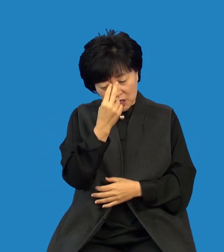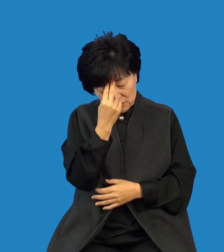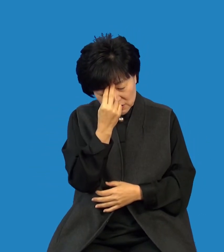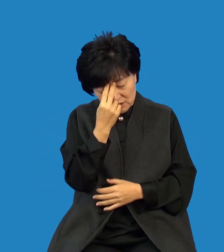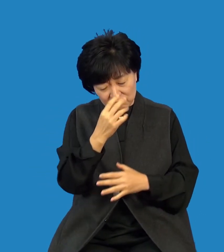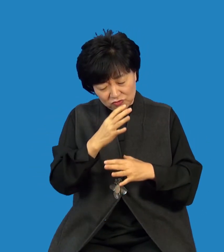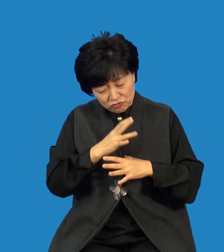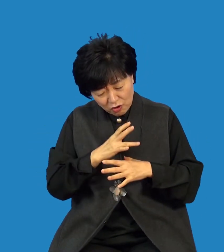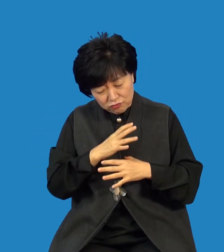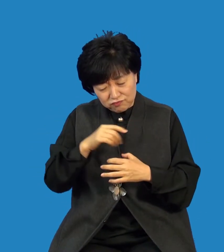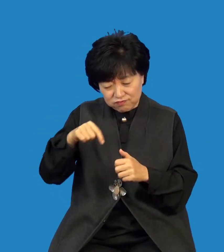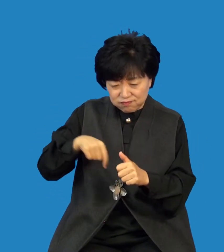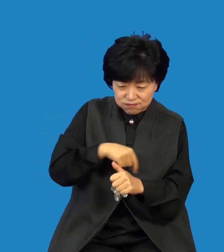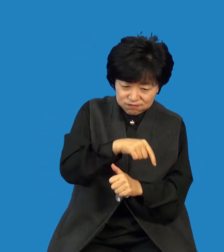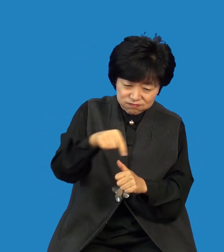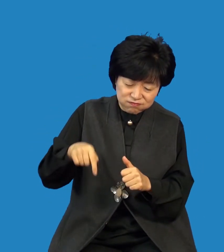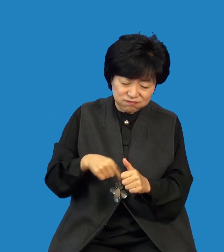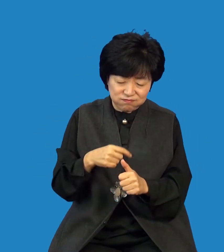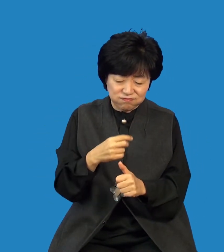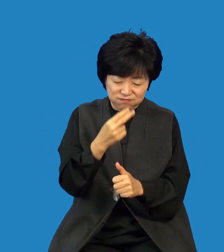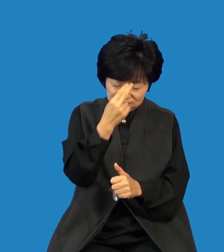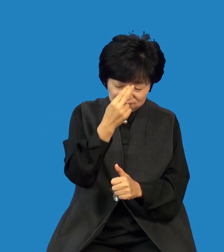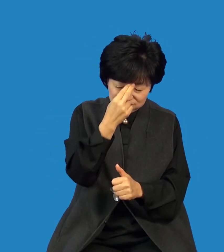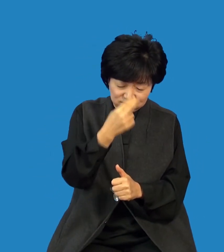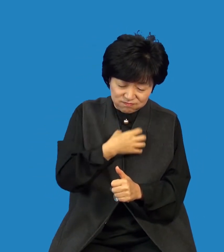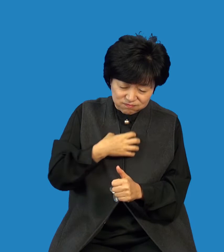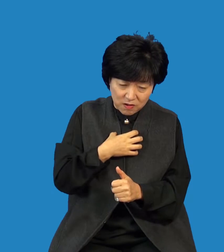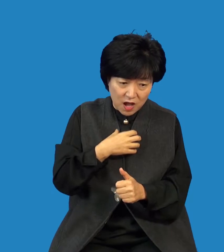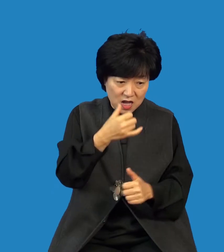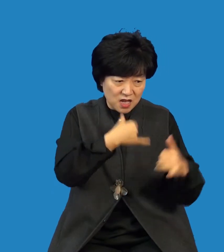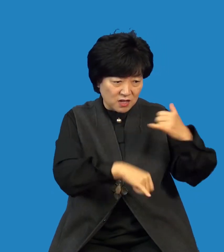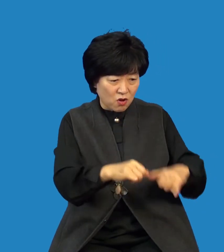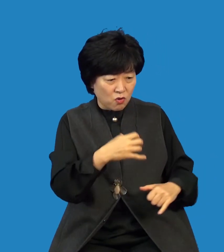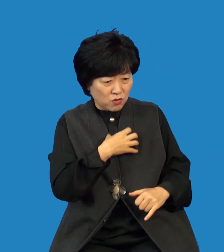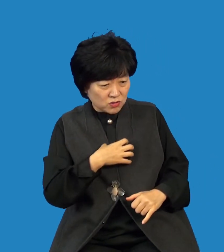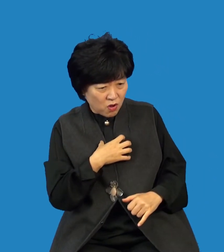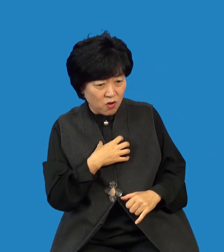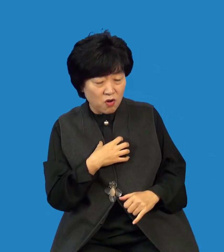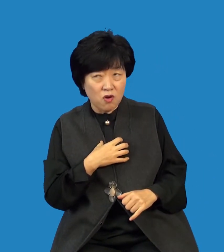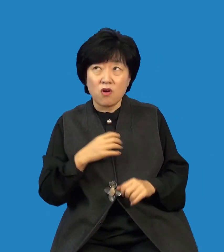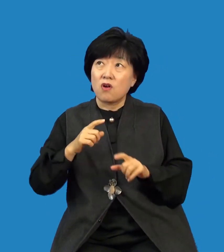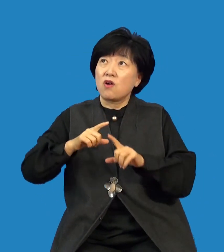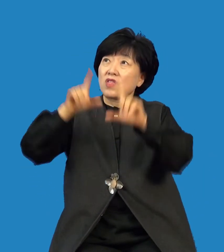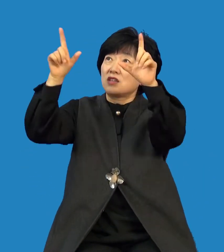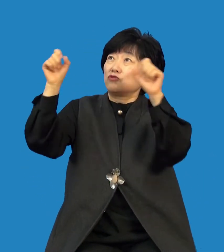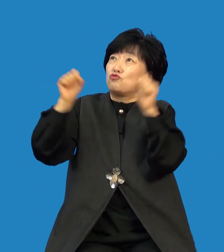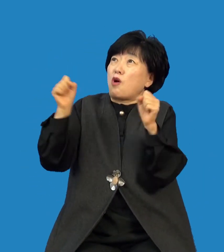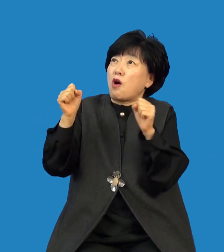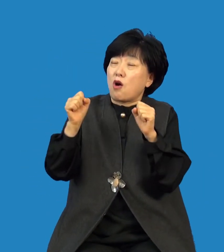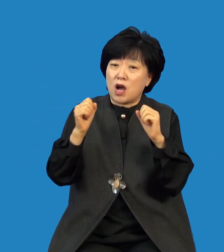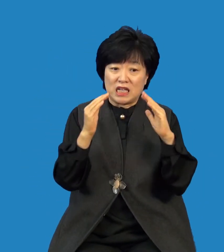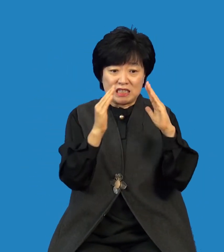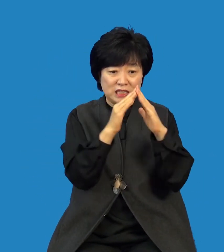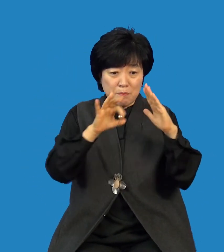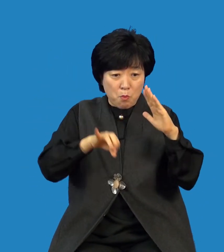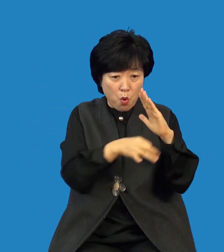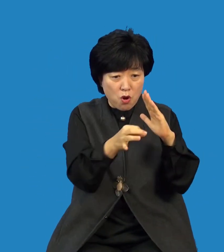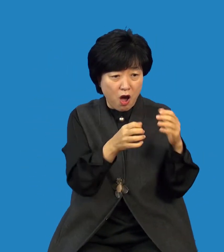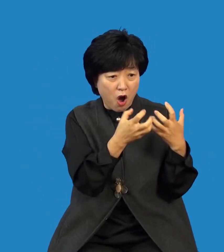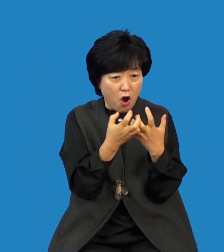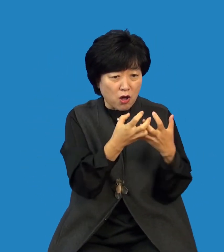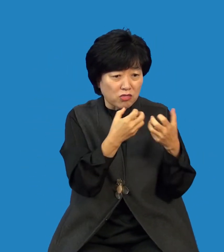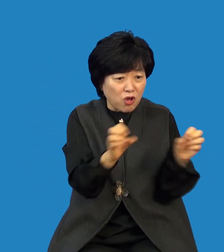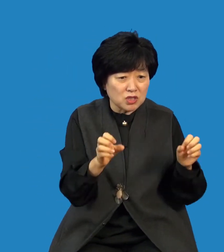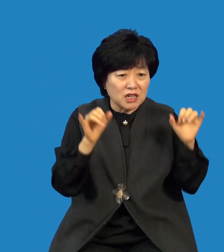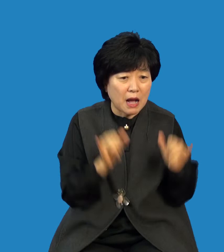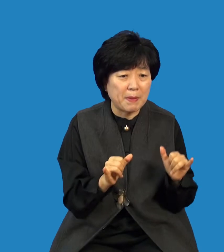두려움들이 있습니다. 뭐 자녀들에 대한 걱정부터 시작해서 또 날씨가 추워지면 보일러가 얼어서 터지지 않을까 하는 이제